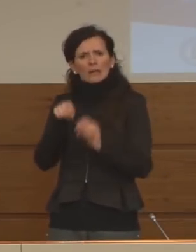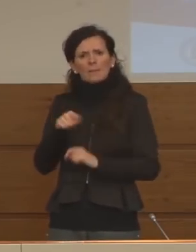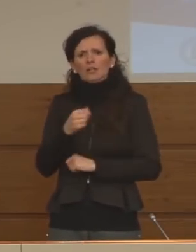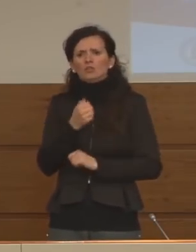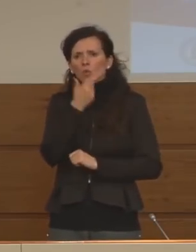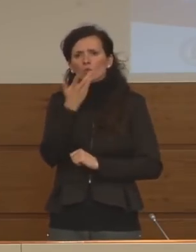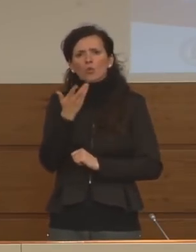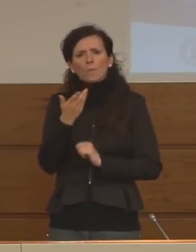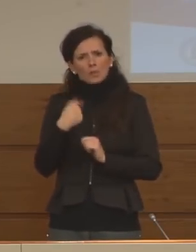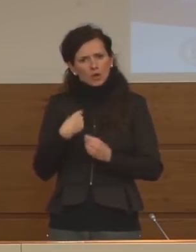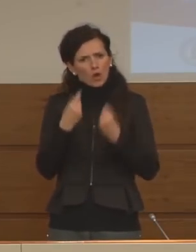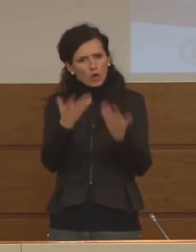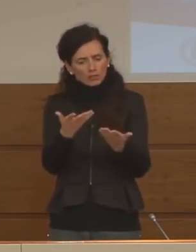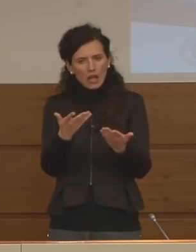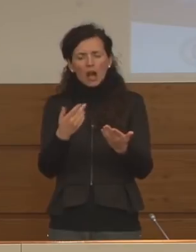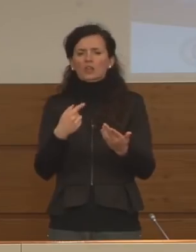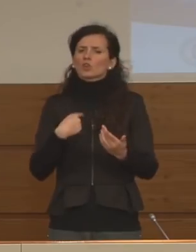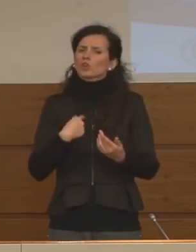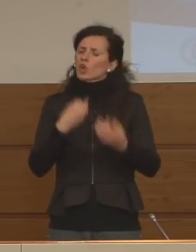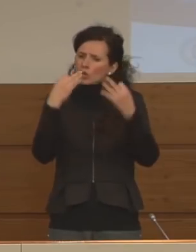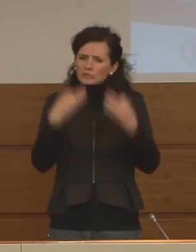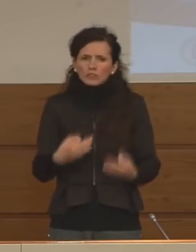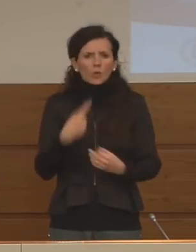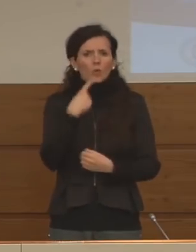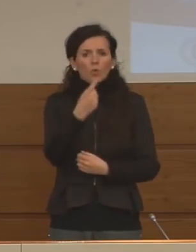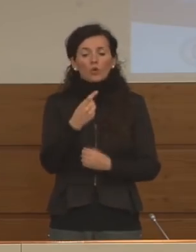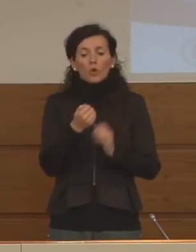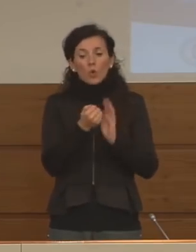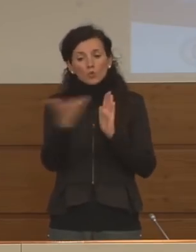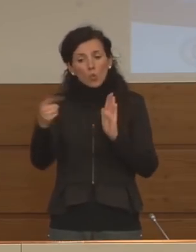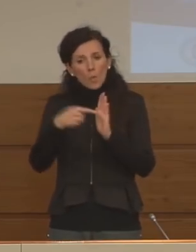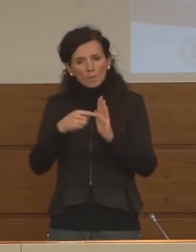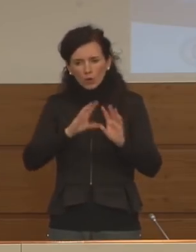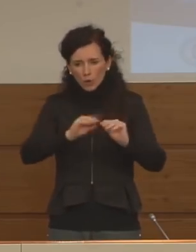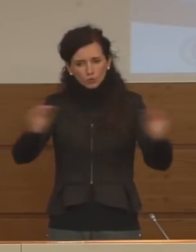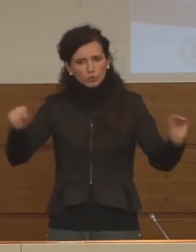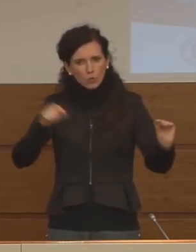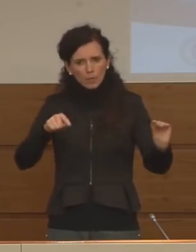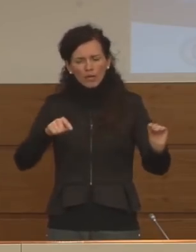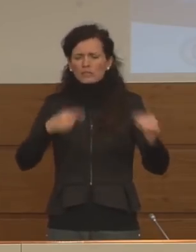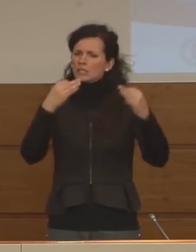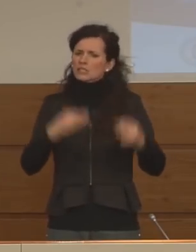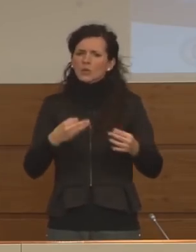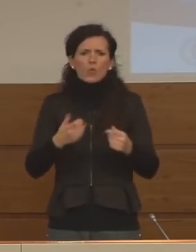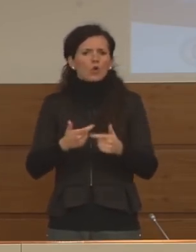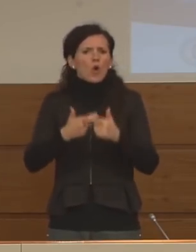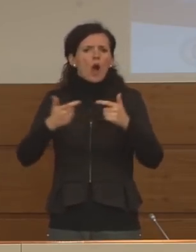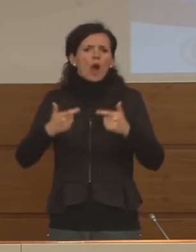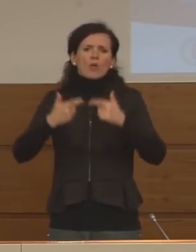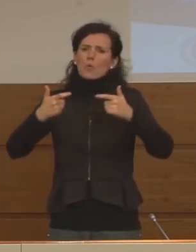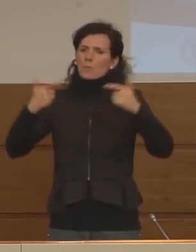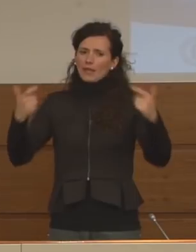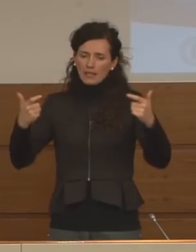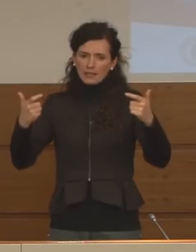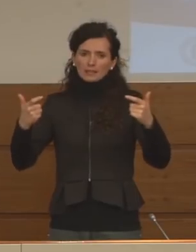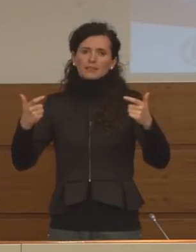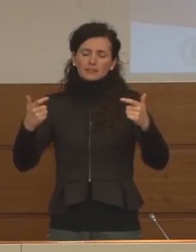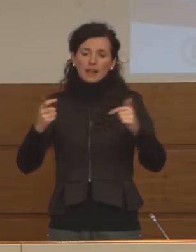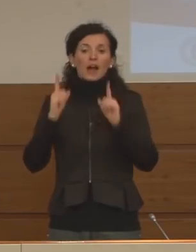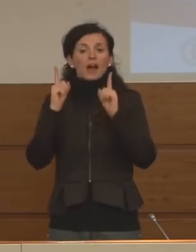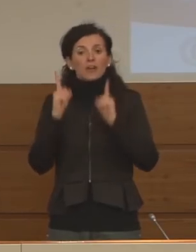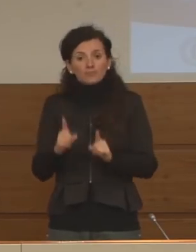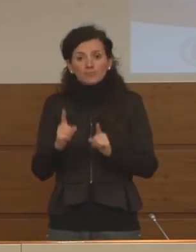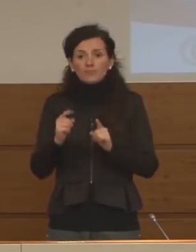assicuro crescerà costantemente nei prossimi giorni in funzione delle